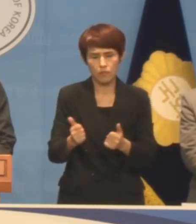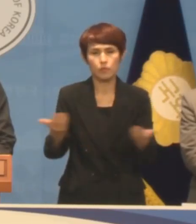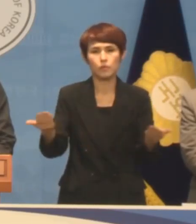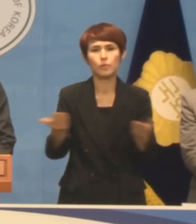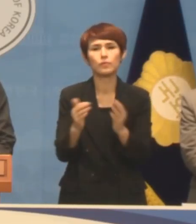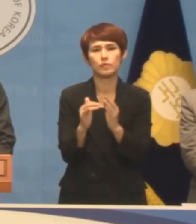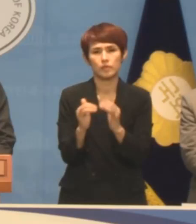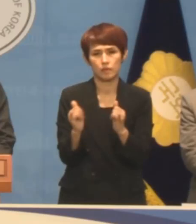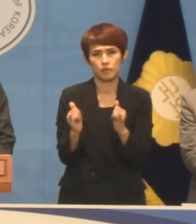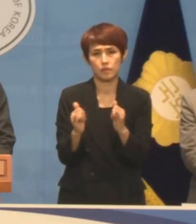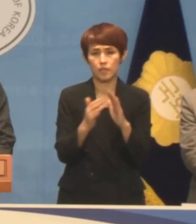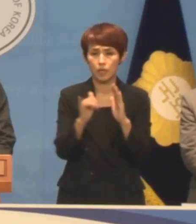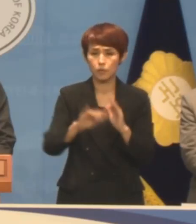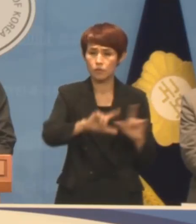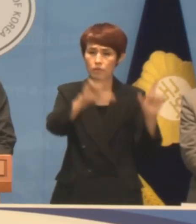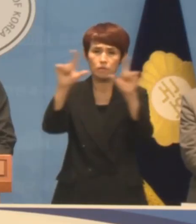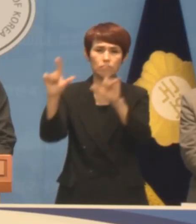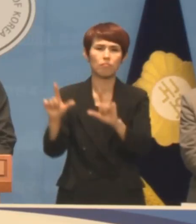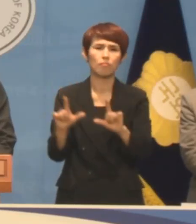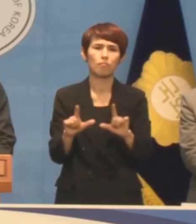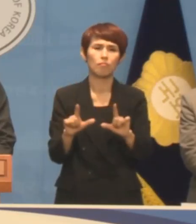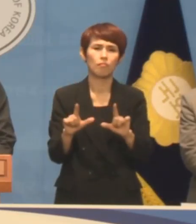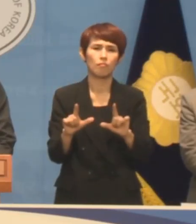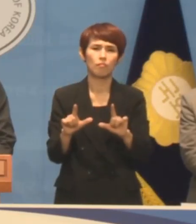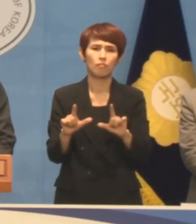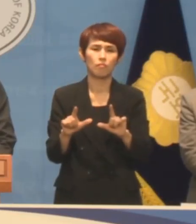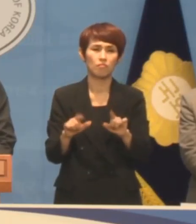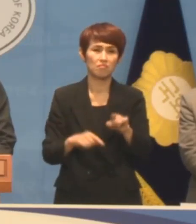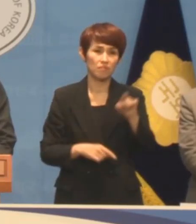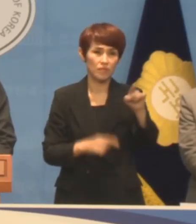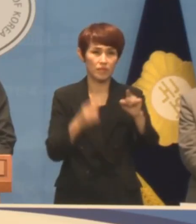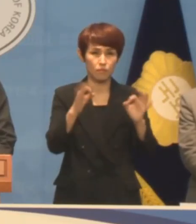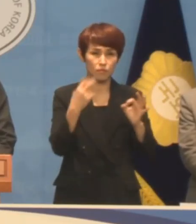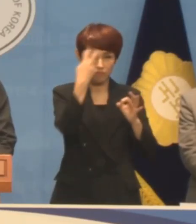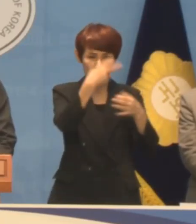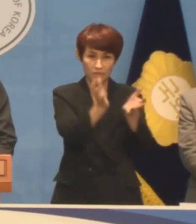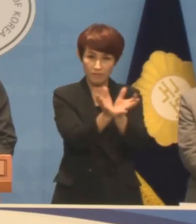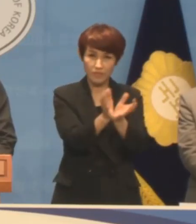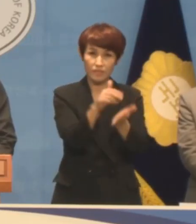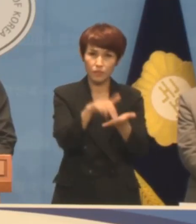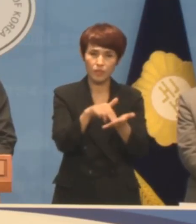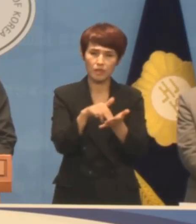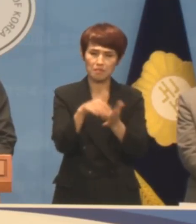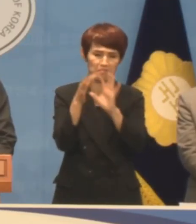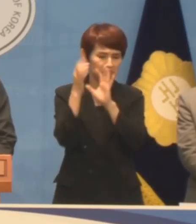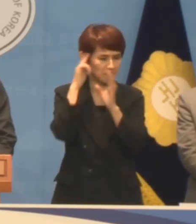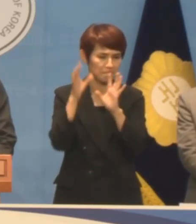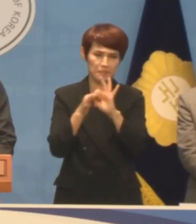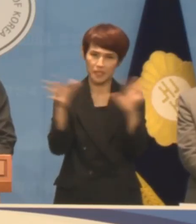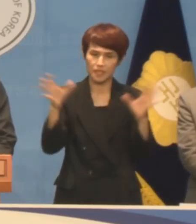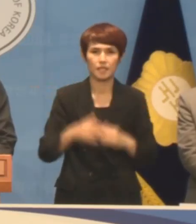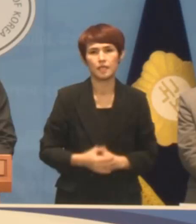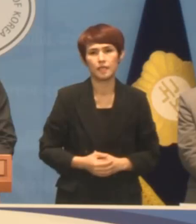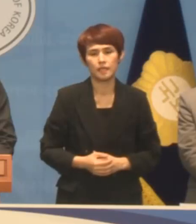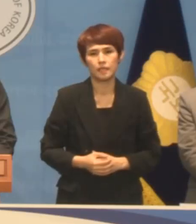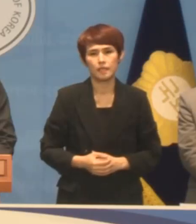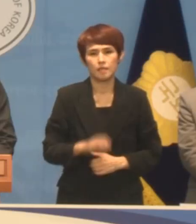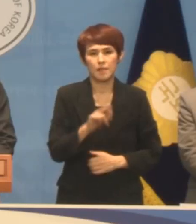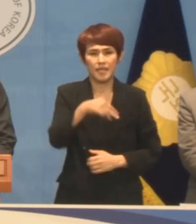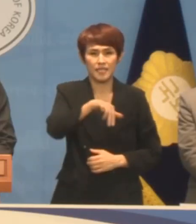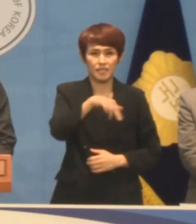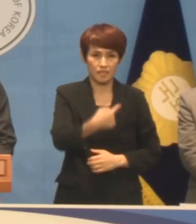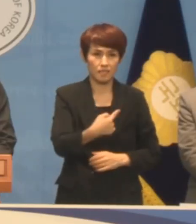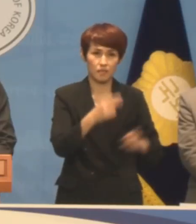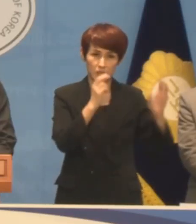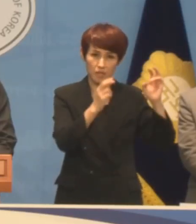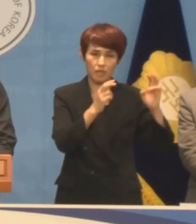금융노동자들과 그 가족들의 삶은 그들에게 관심 바뀝니다. 메리츠 화재가 애실차 문제로 이미 심각한